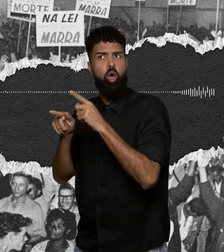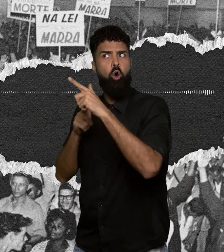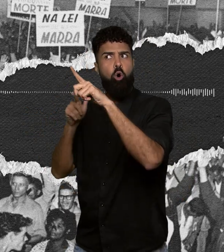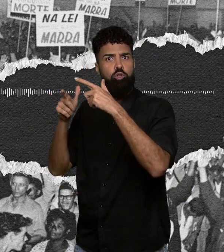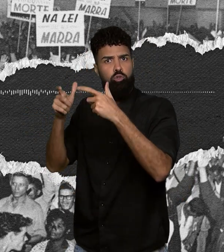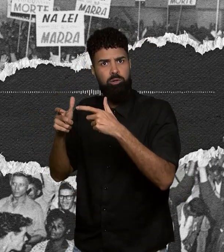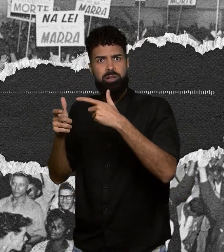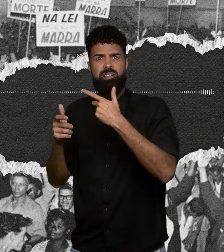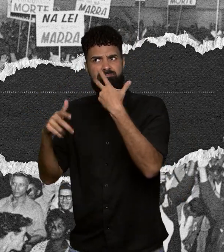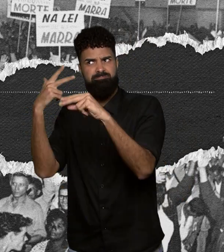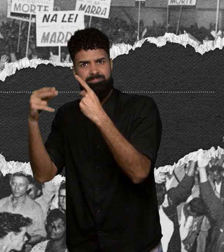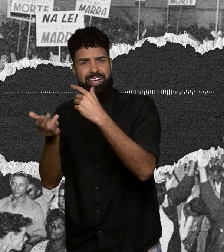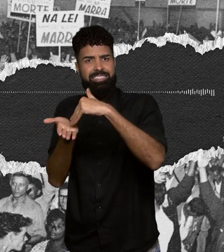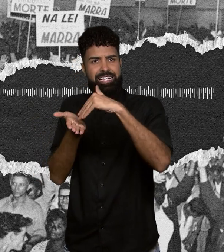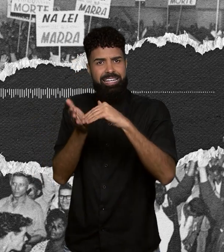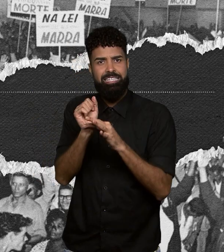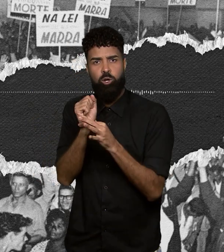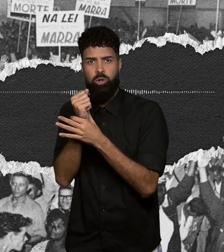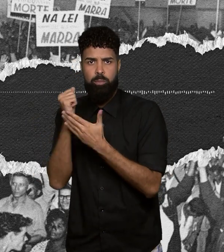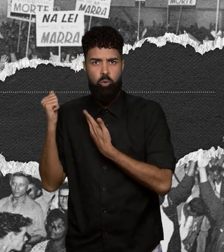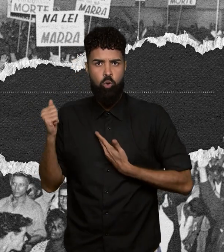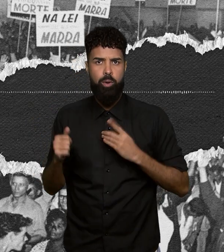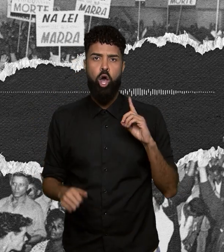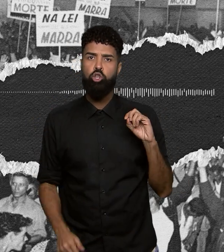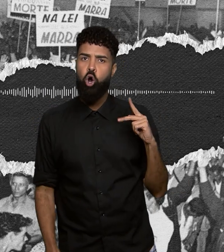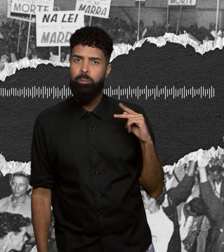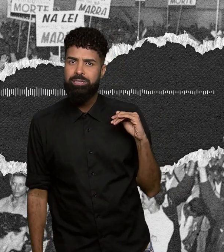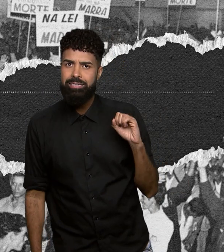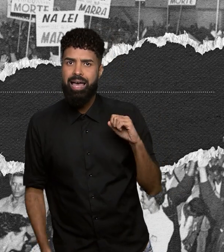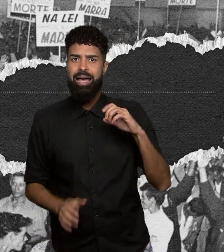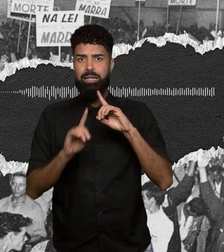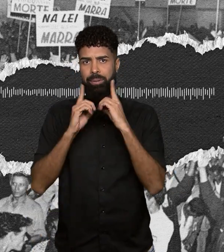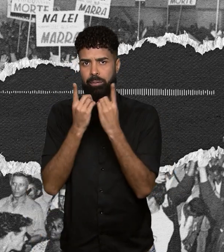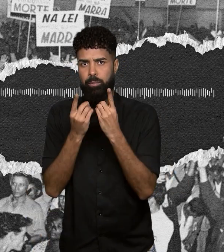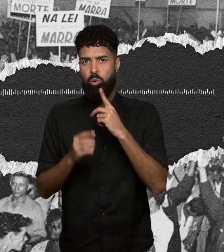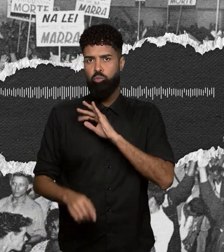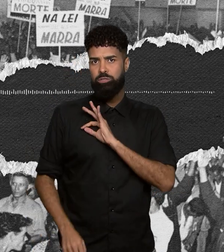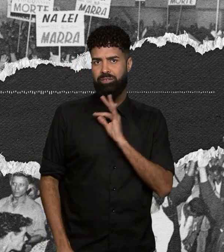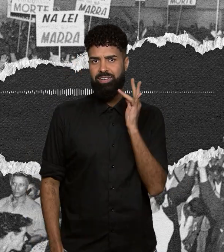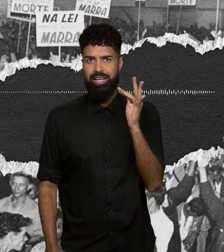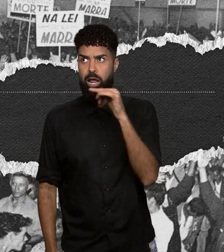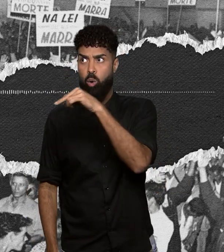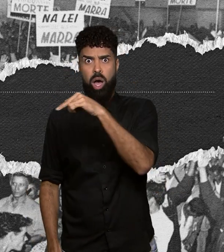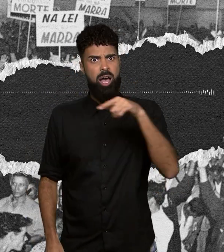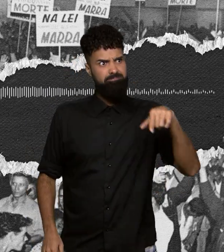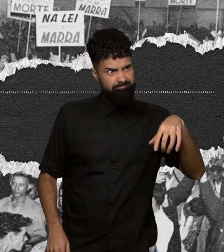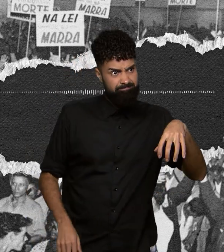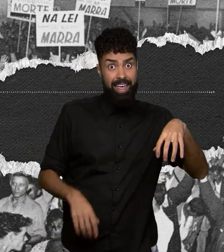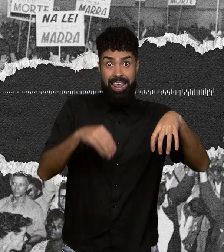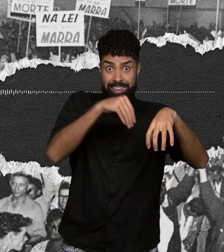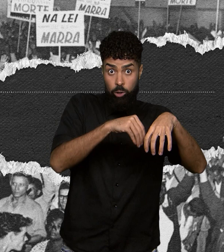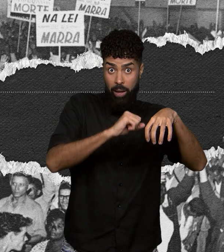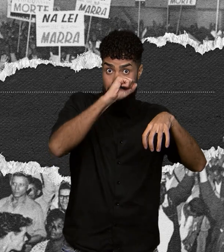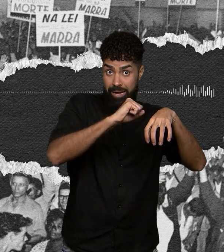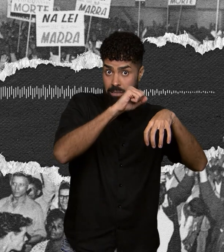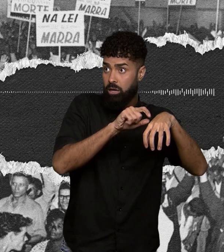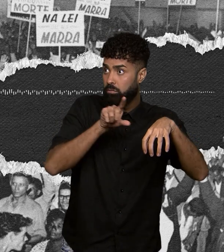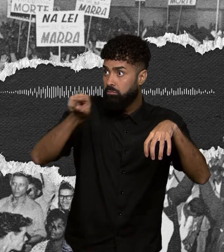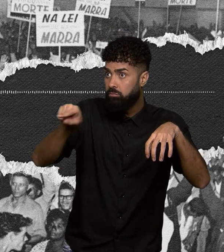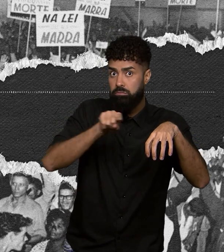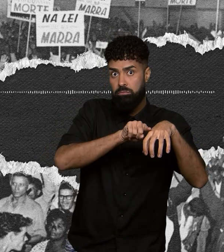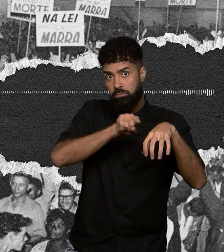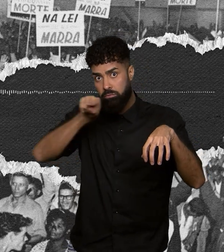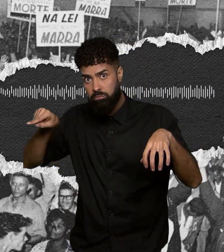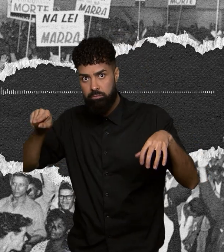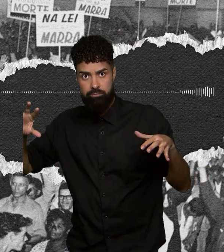repressão e Secretaria de Segurança Pública dops Departamento de Polícia Federal Então ela é um órgão de repressão dentro da empresa que